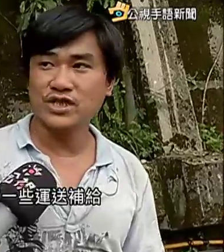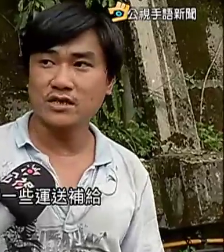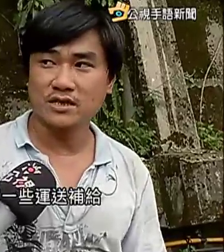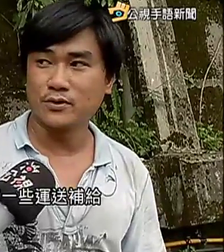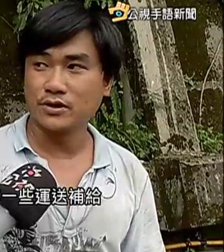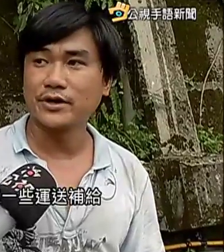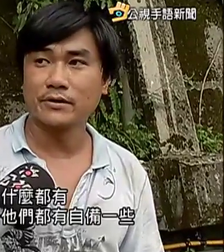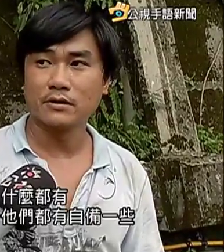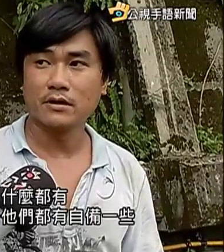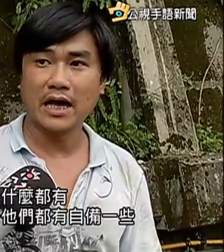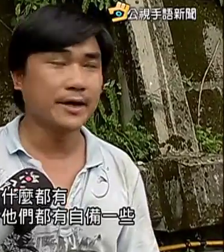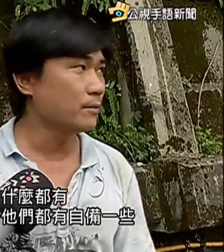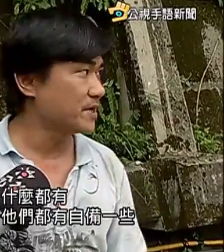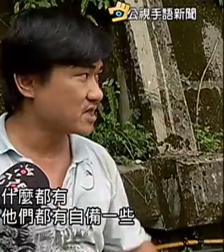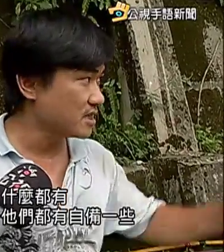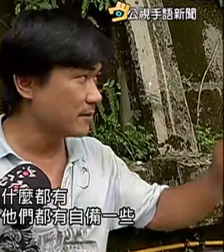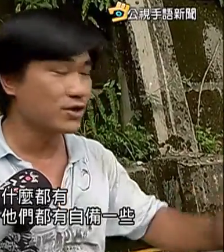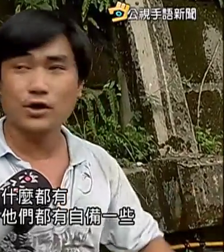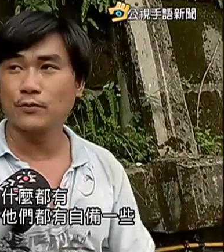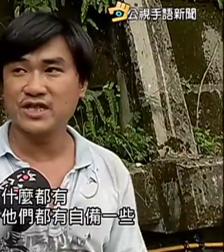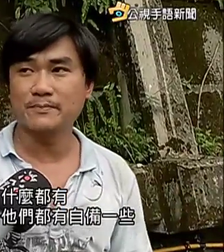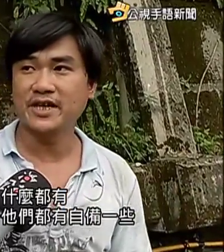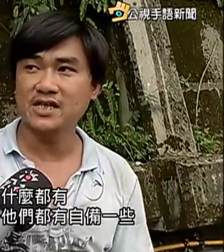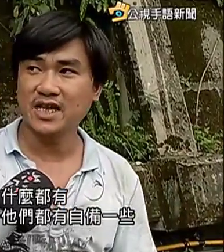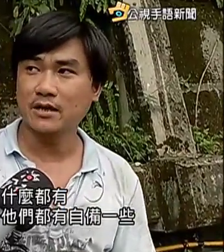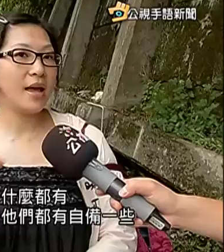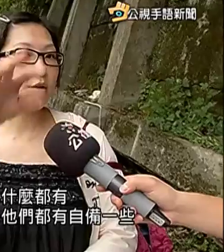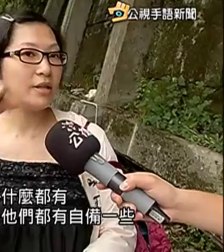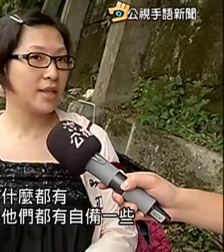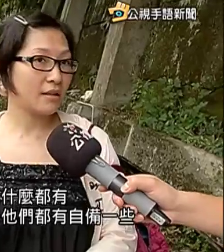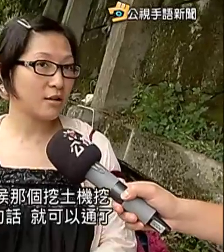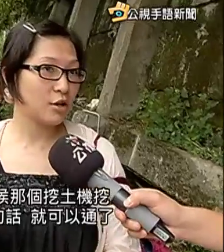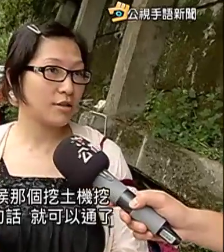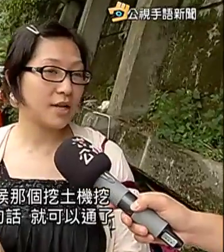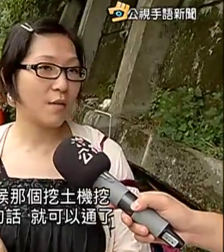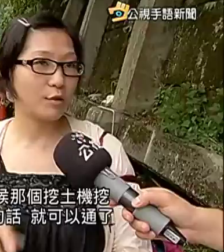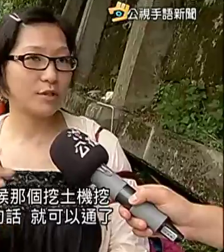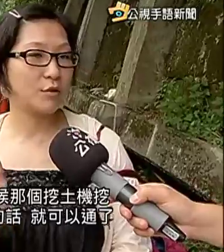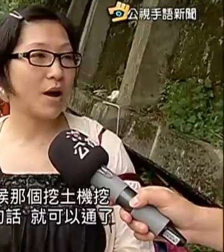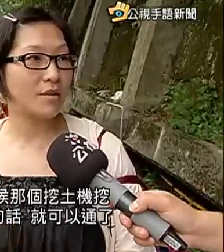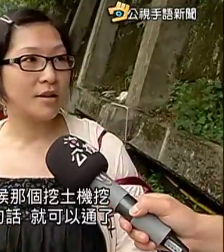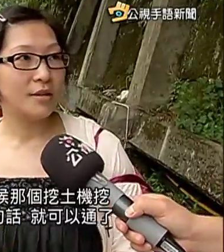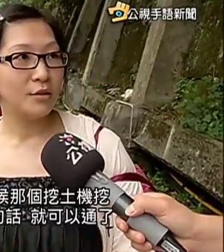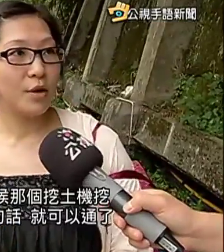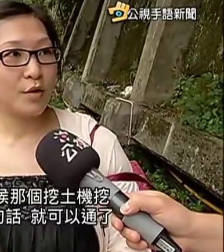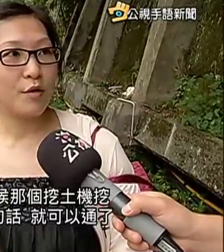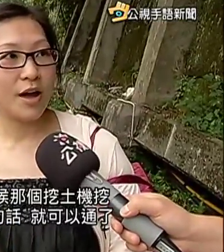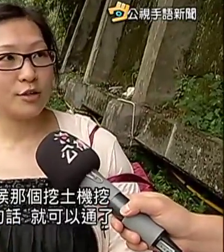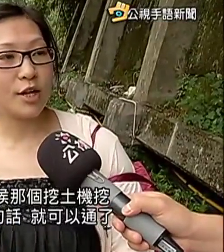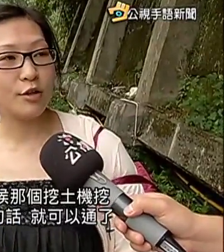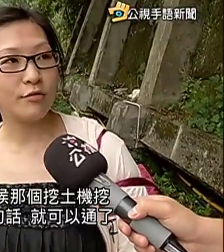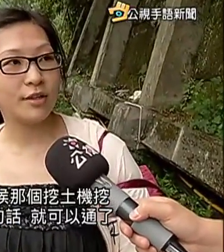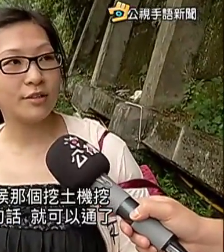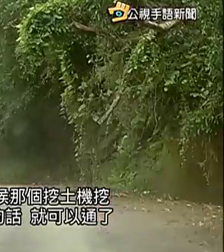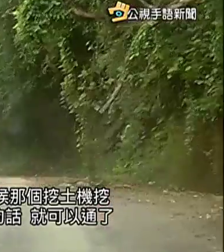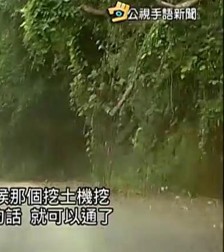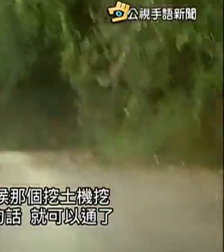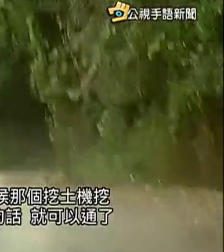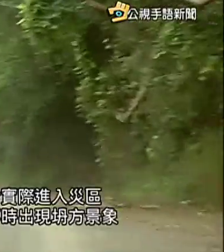给，什么都有，还有本身他们都有自备一些。 那因为然后到时候那个挖土机挖推沟的话就可以通了。 记者实际进